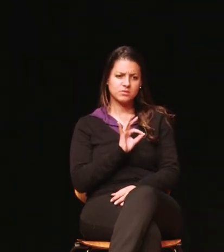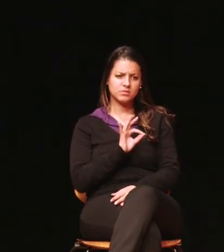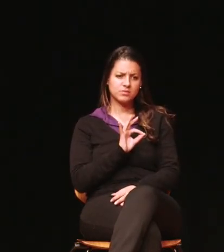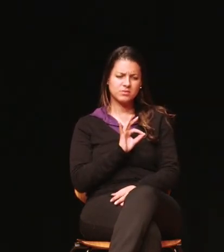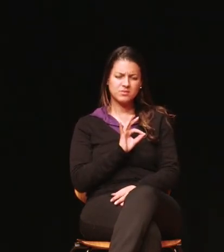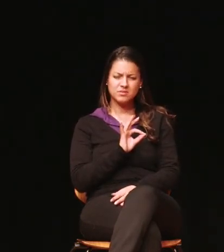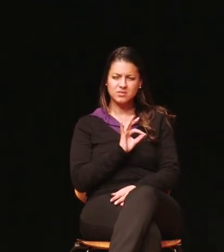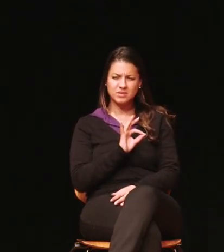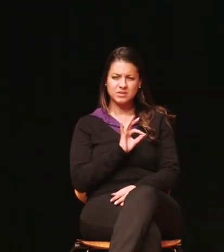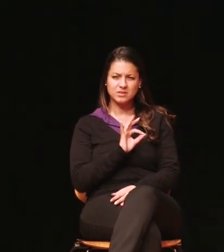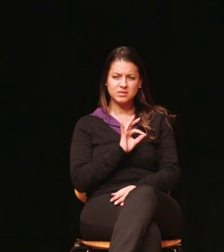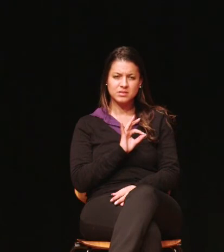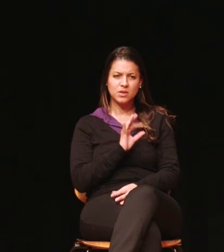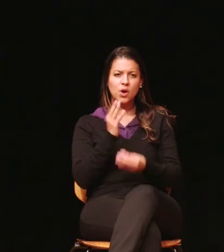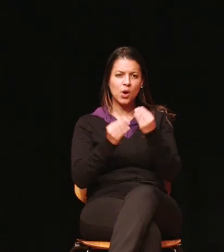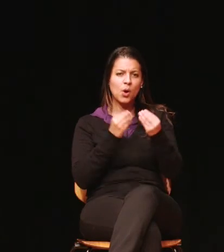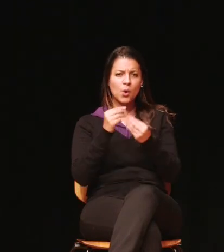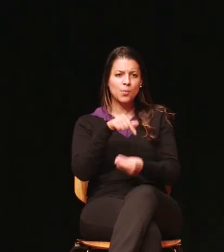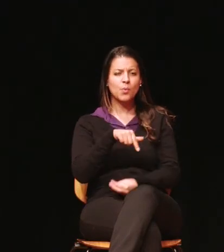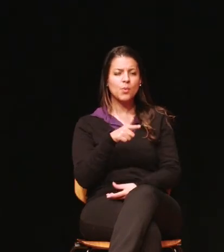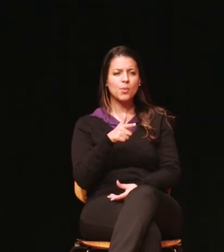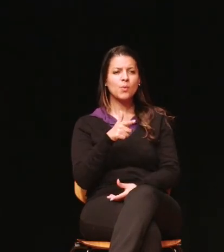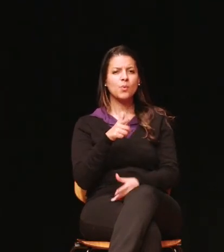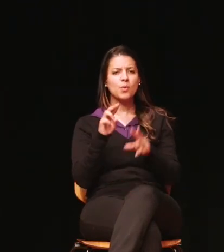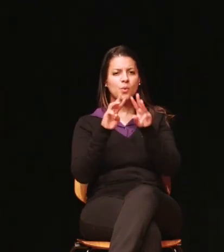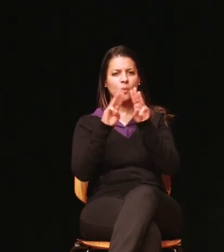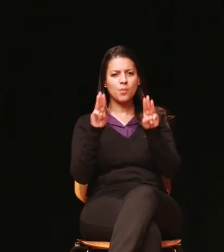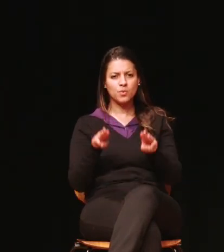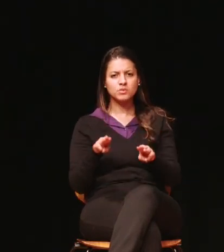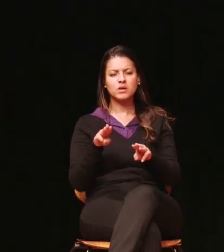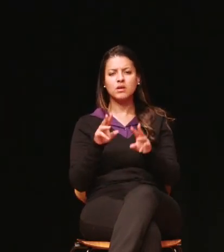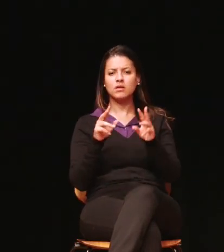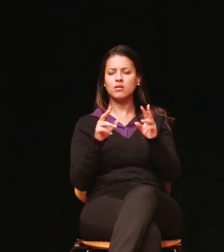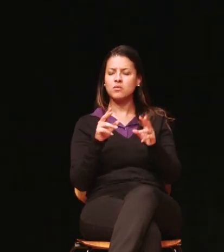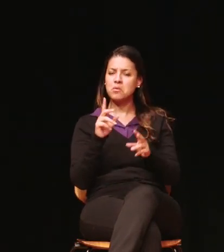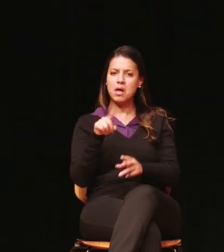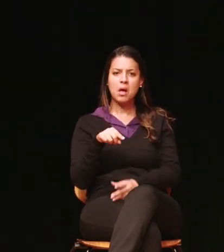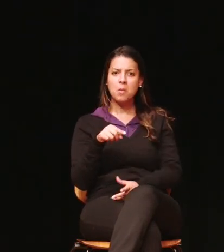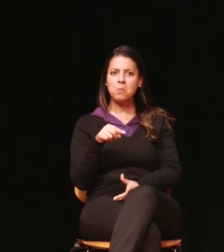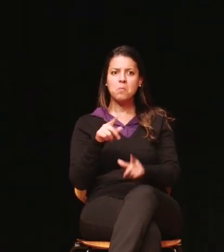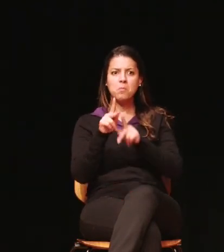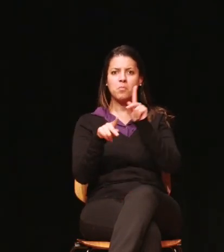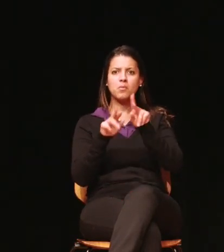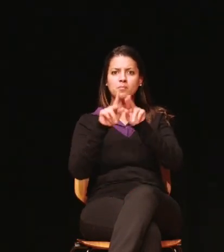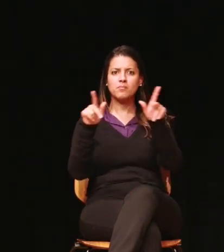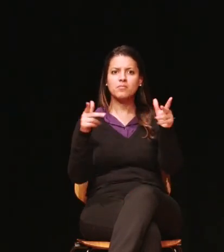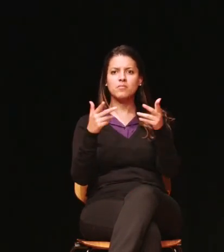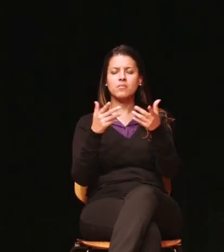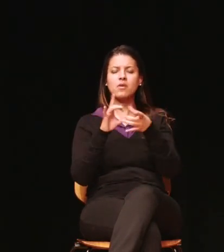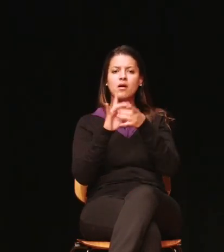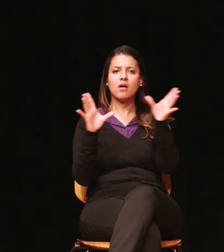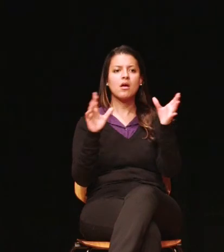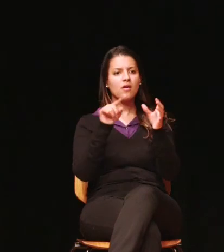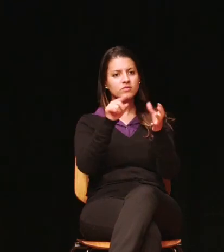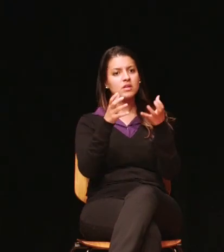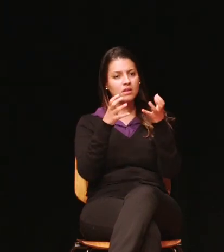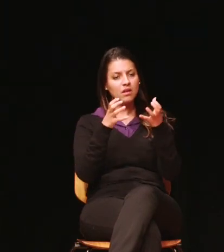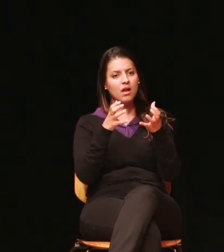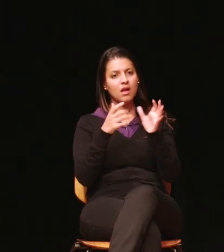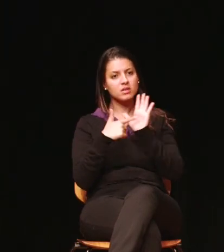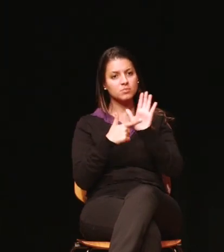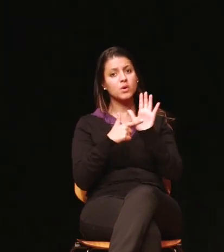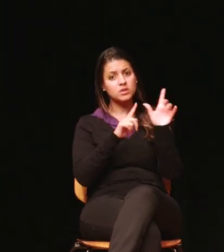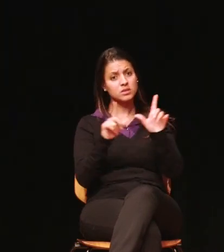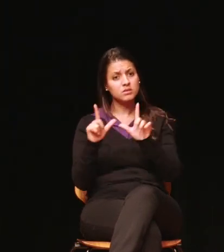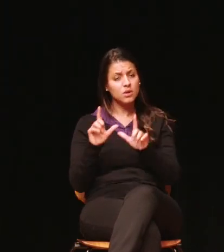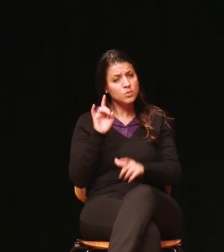tendo in vista, não é, o fatto che o museo si dirige a un pubblico molto amplo. Se você quiser fazer uma exposição só para crianças,